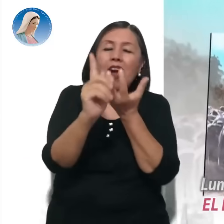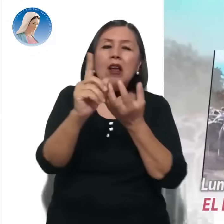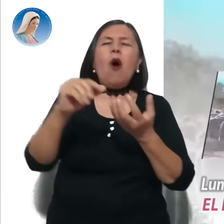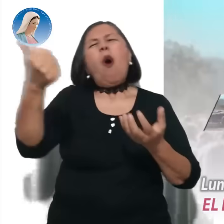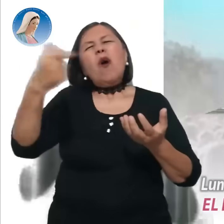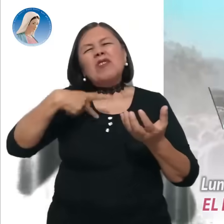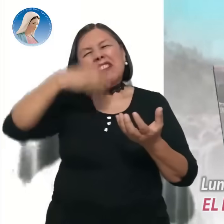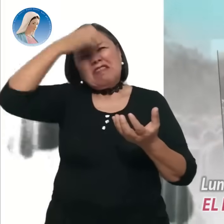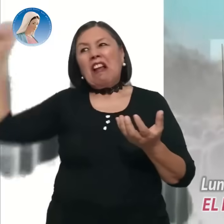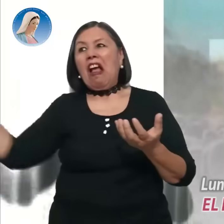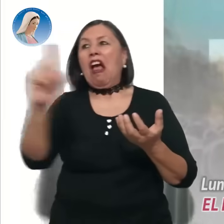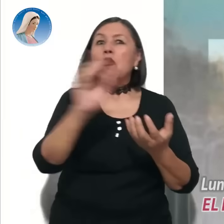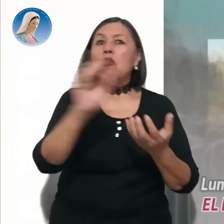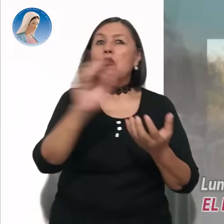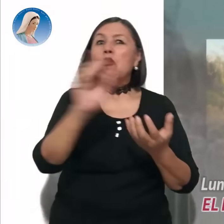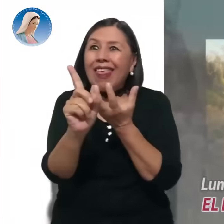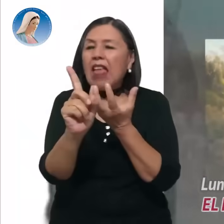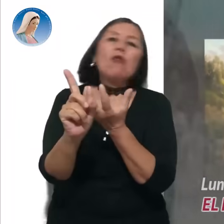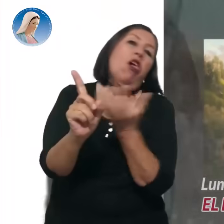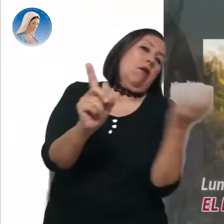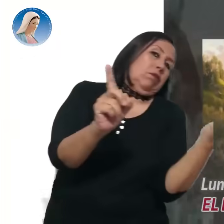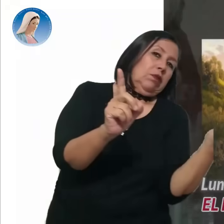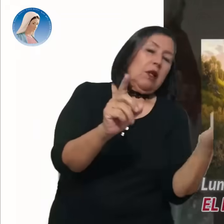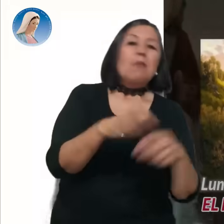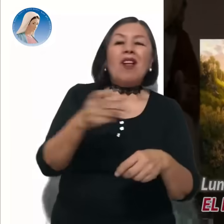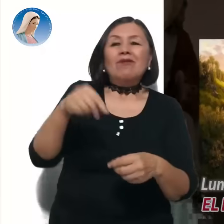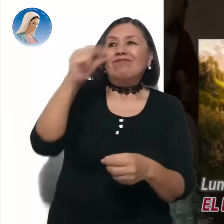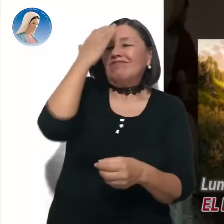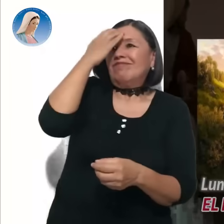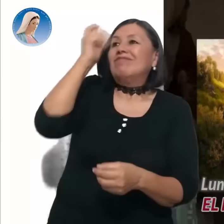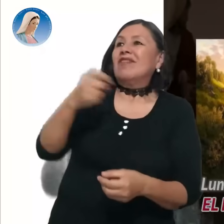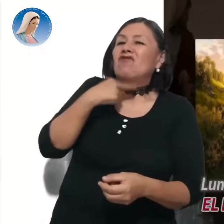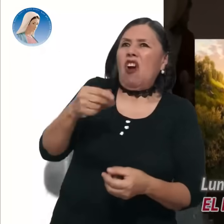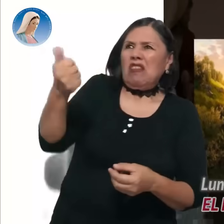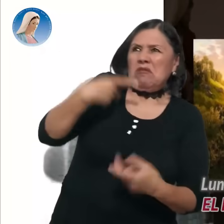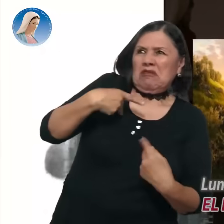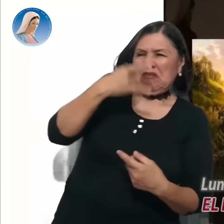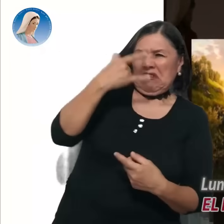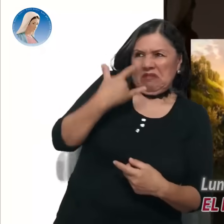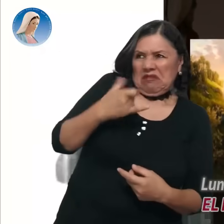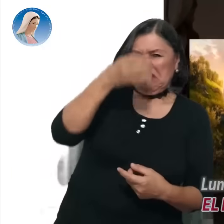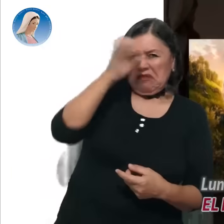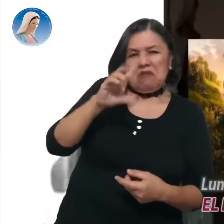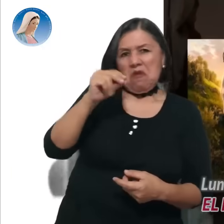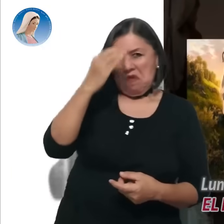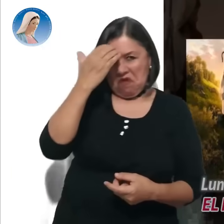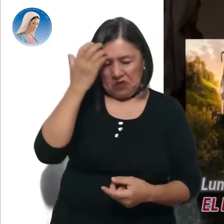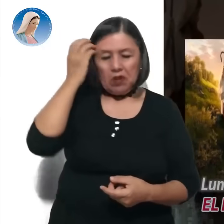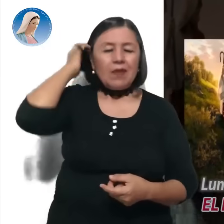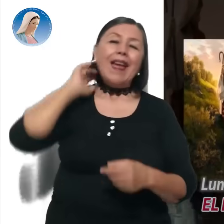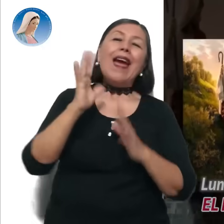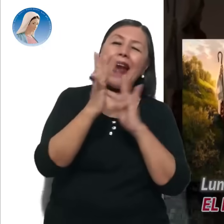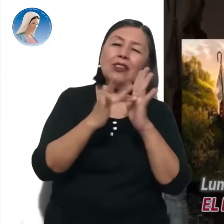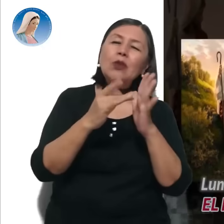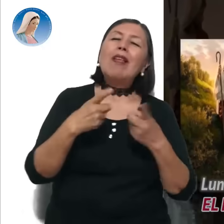un extraño no lo seguirán, sino que huirán de él, porque no conocen la voz de los extraños. Jesús les puso